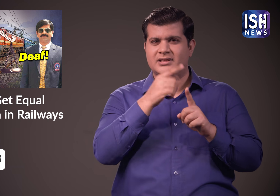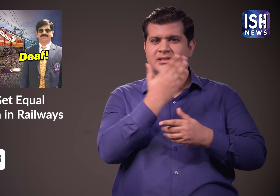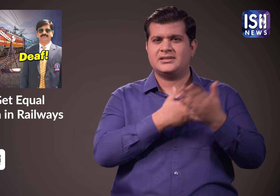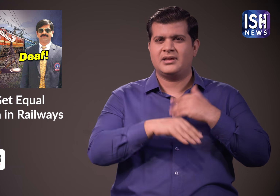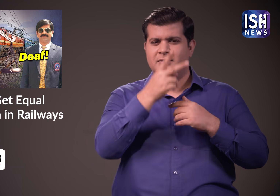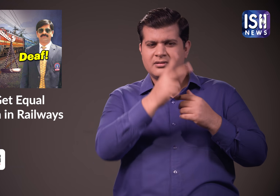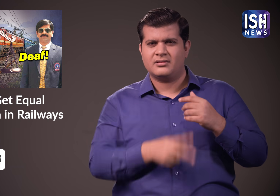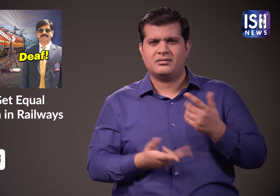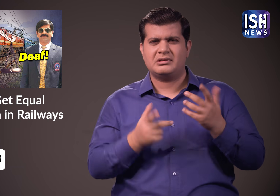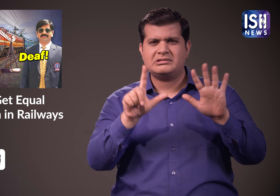साथ दिव्यांगता आये थी,